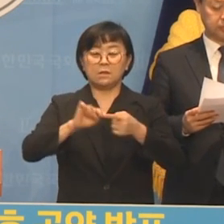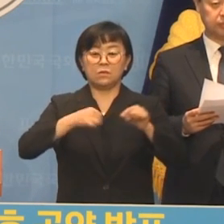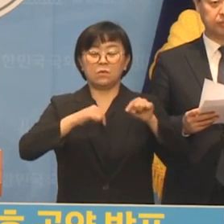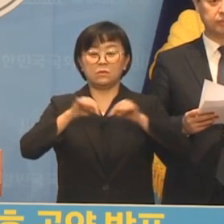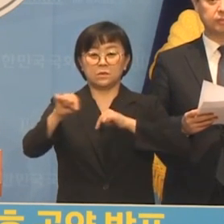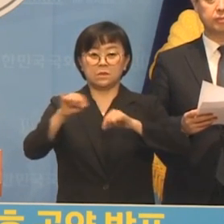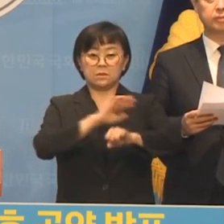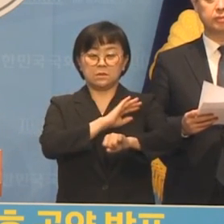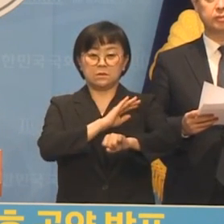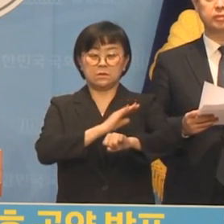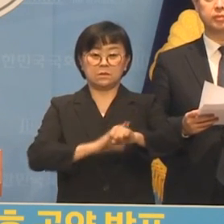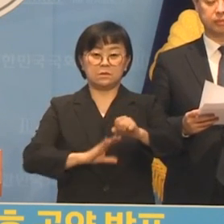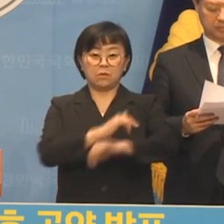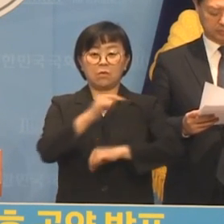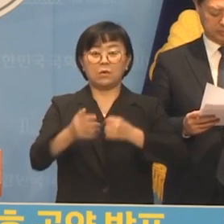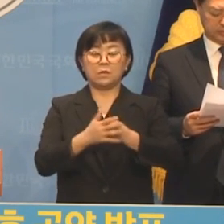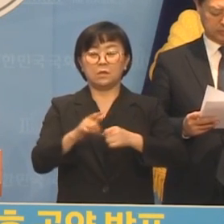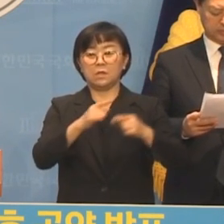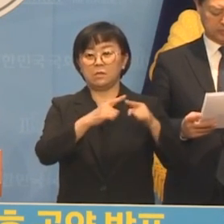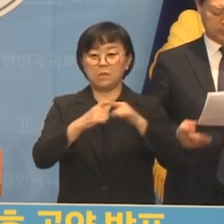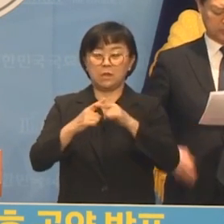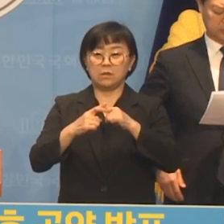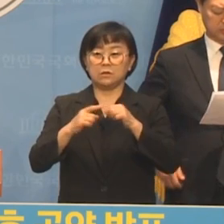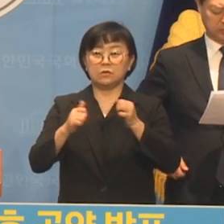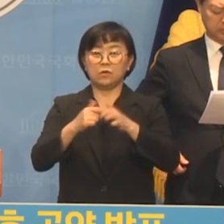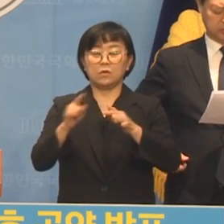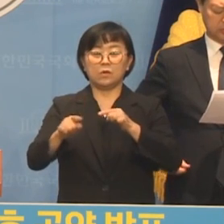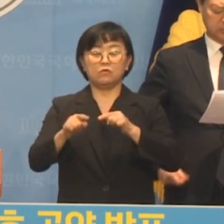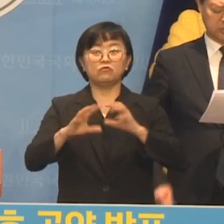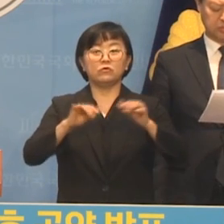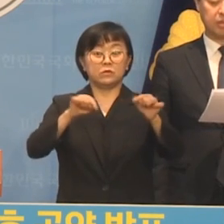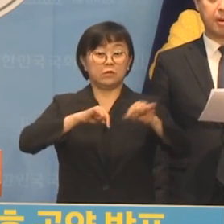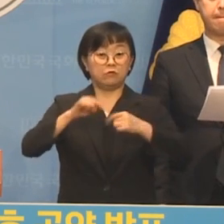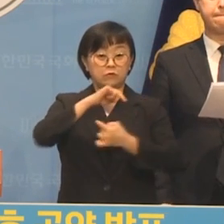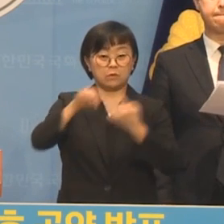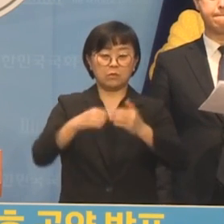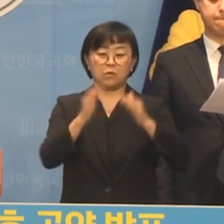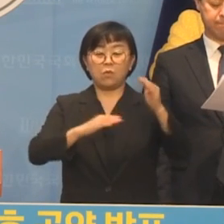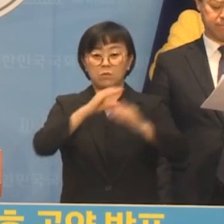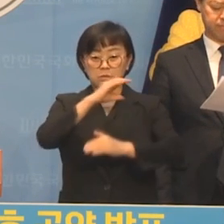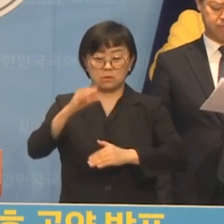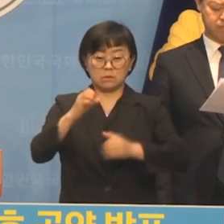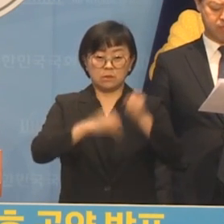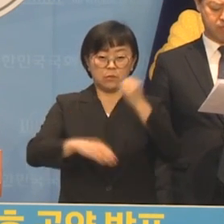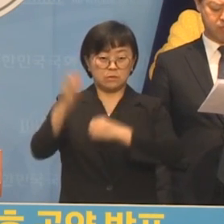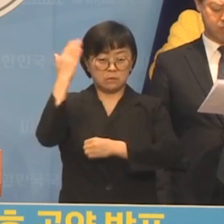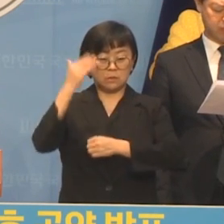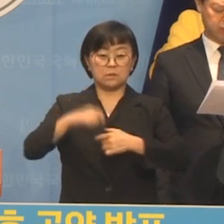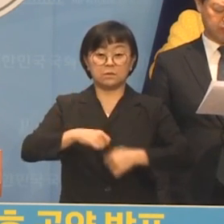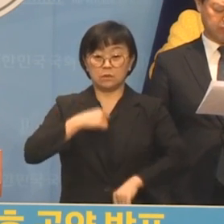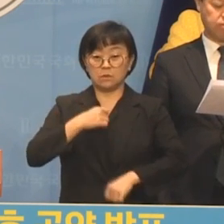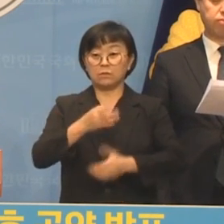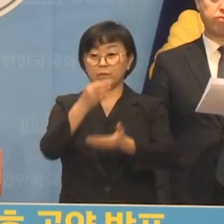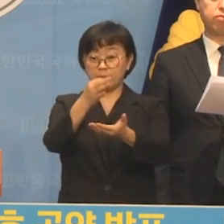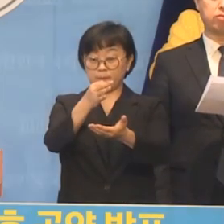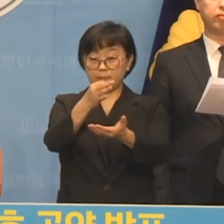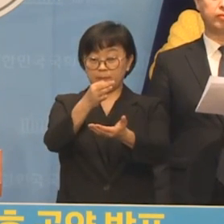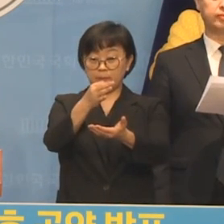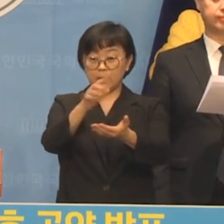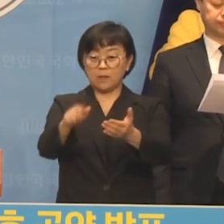정권의 일방적이고 독단적인 국정 운영 속에서 공정, 상식, 정의의 소중한